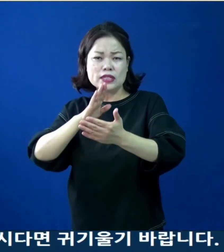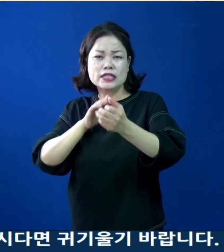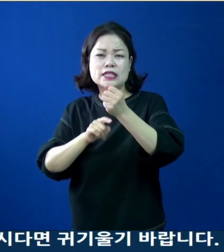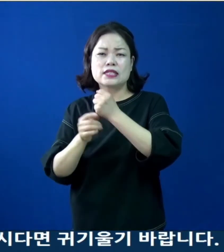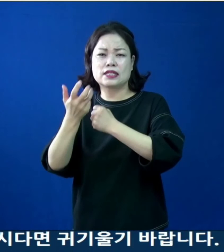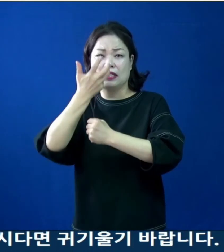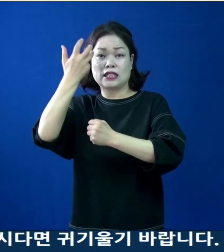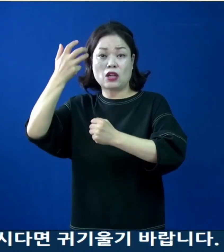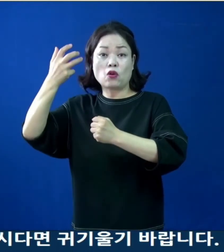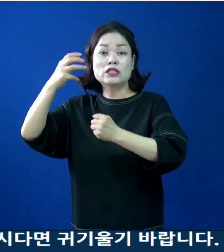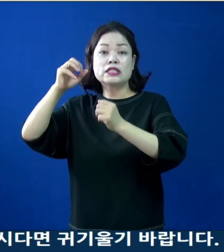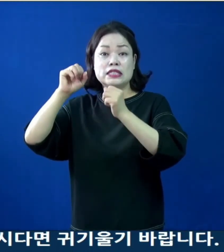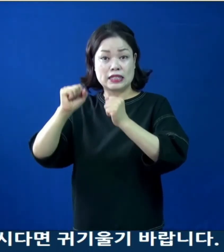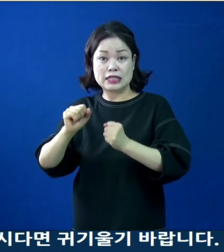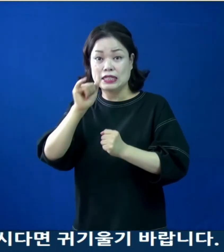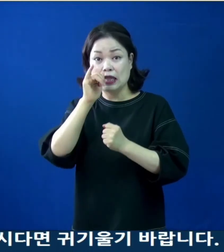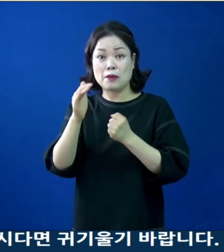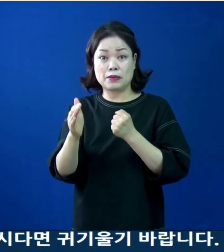영이 있기 때문에 그렇습니다.